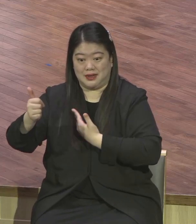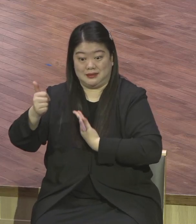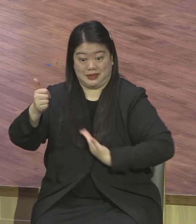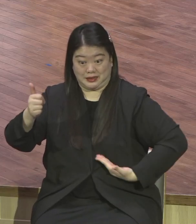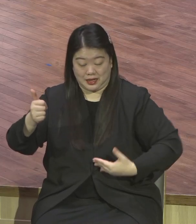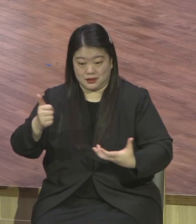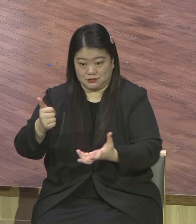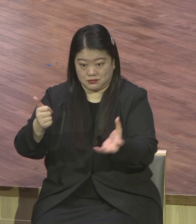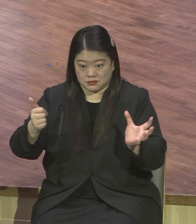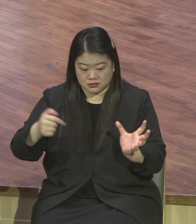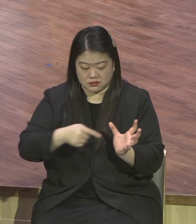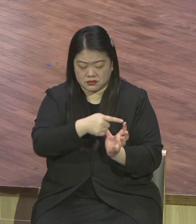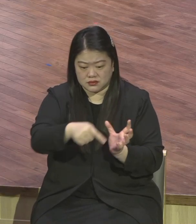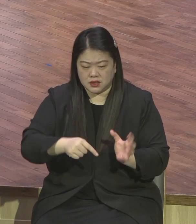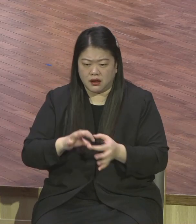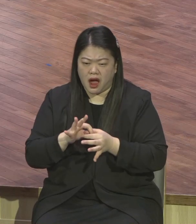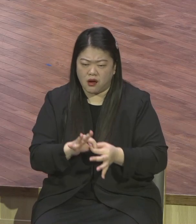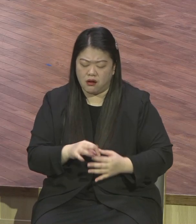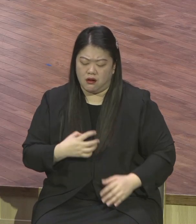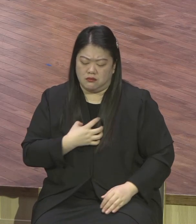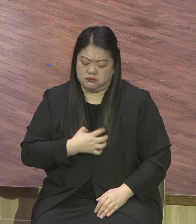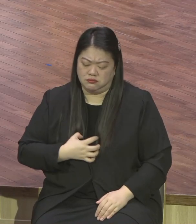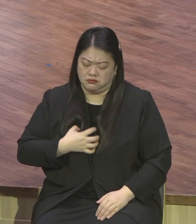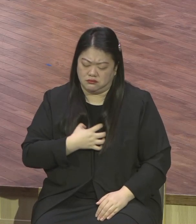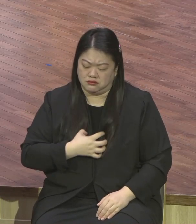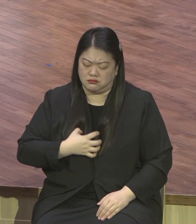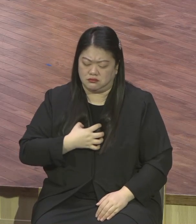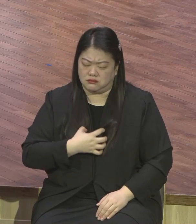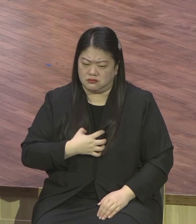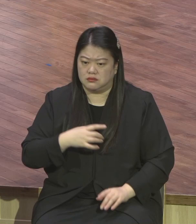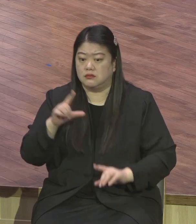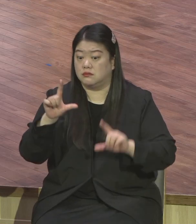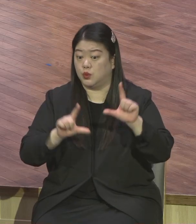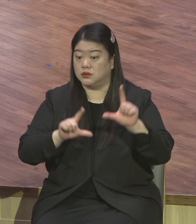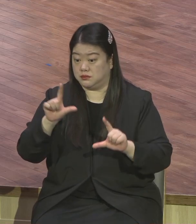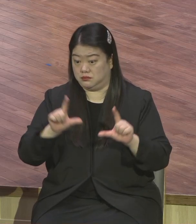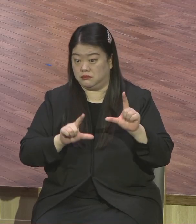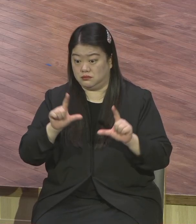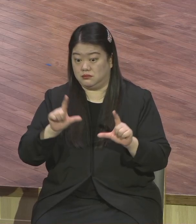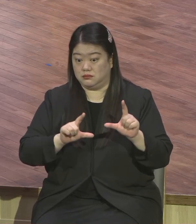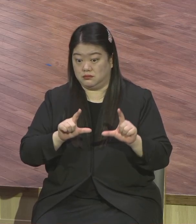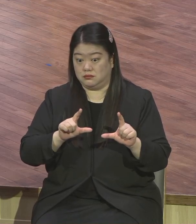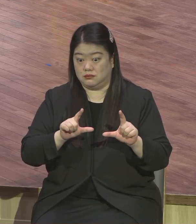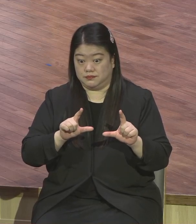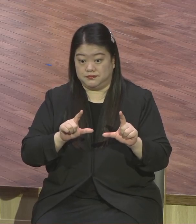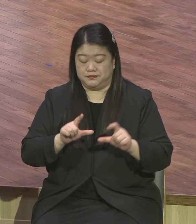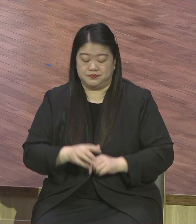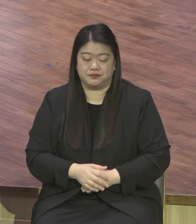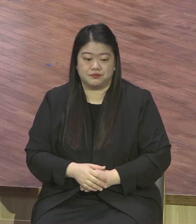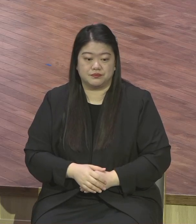근심, 고통 중에 빠져 있는 상황이 기록이 되어 있습니다.